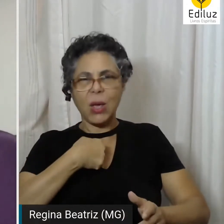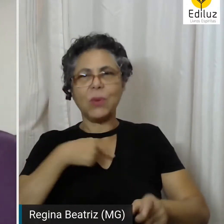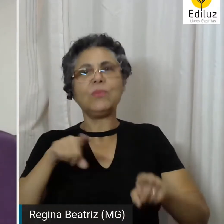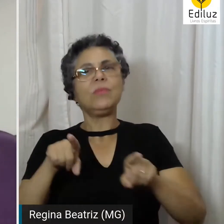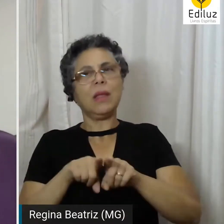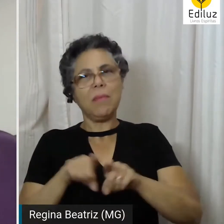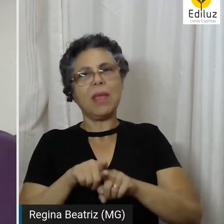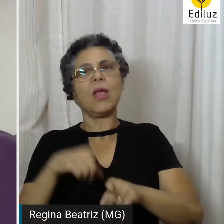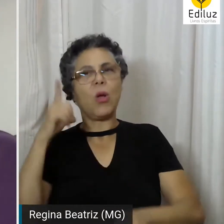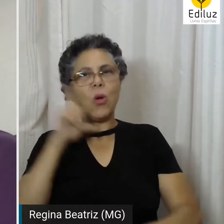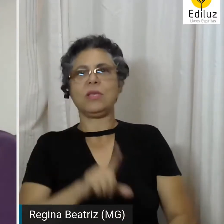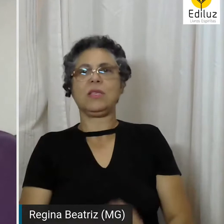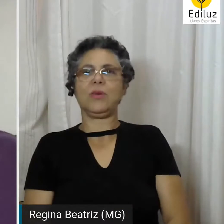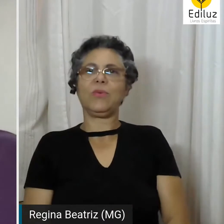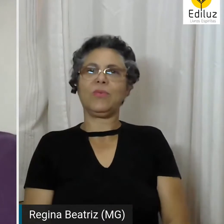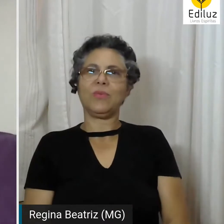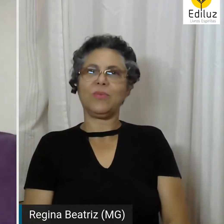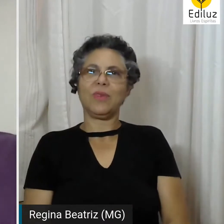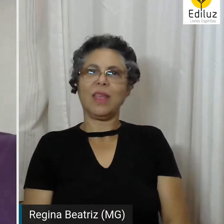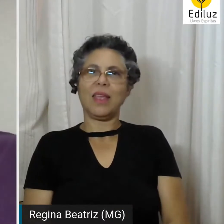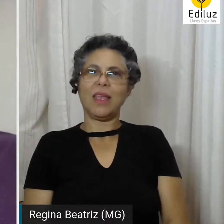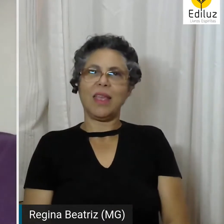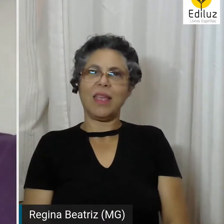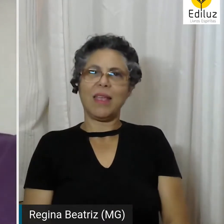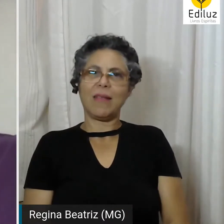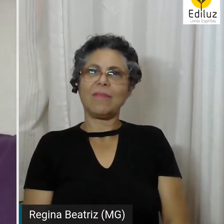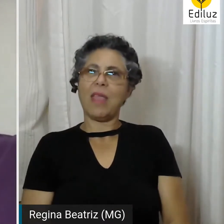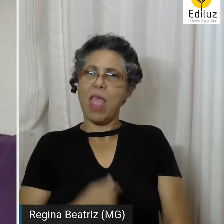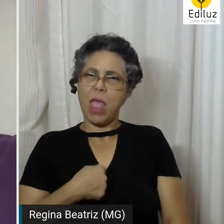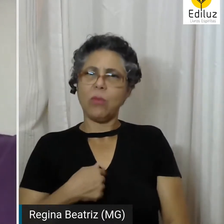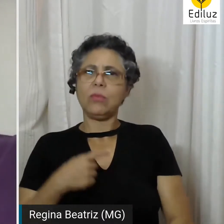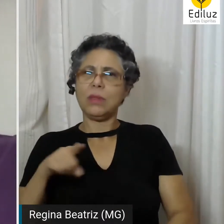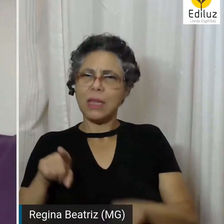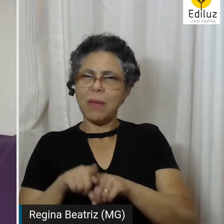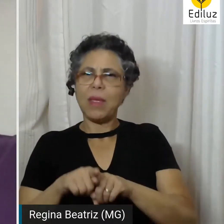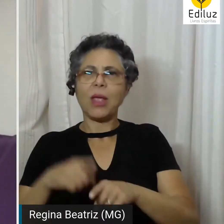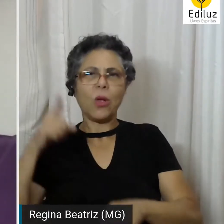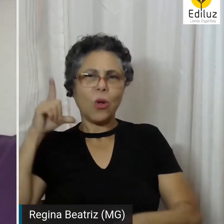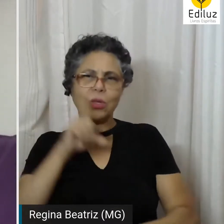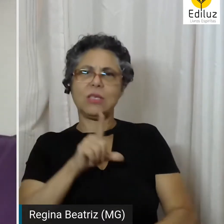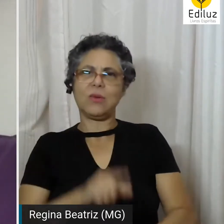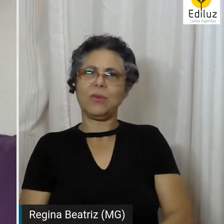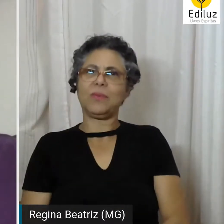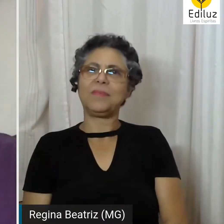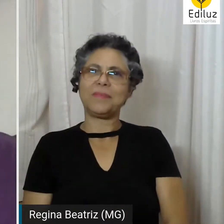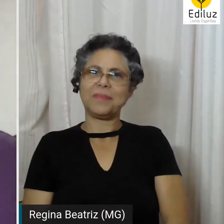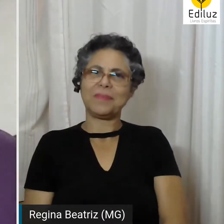prova de que também suportamos.